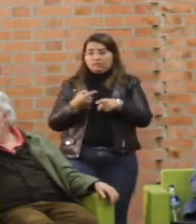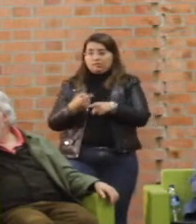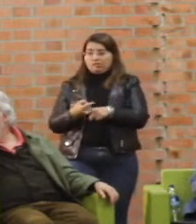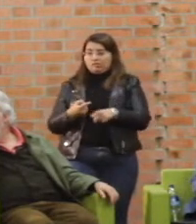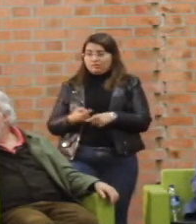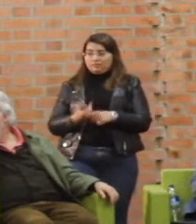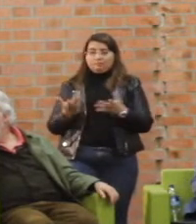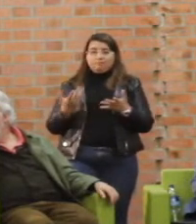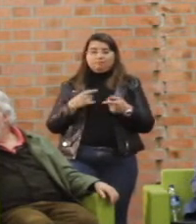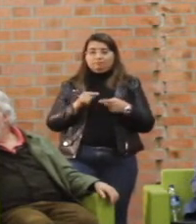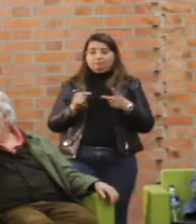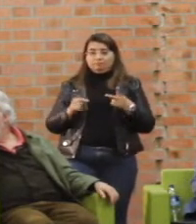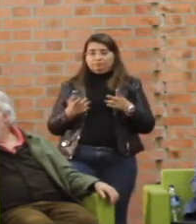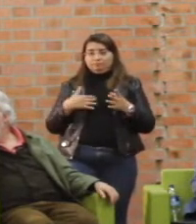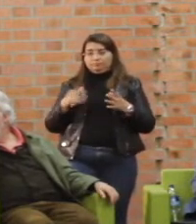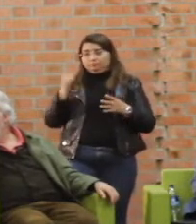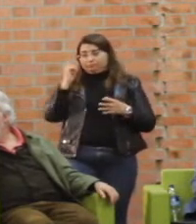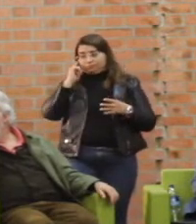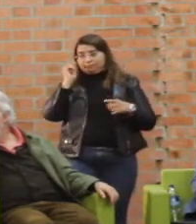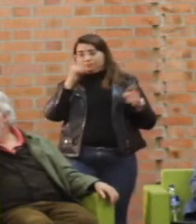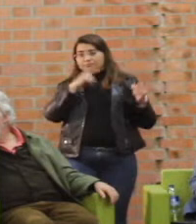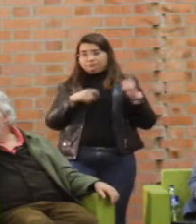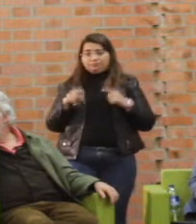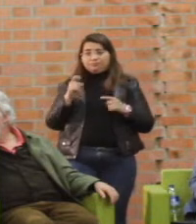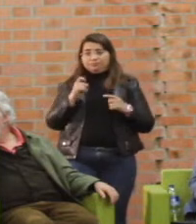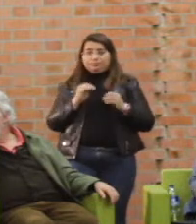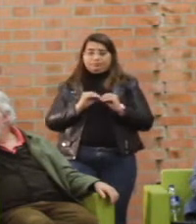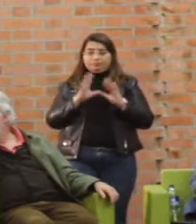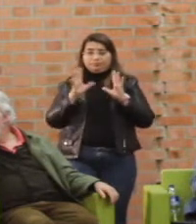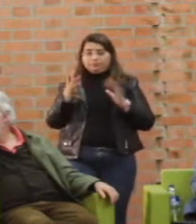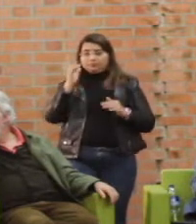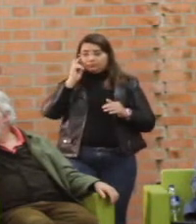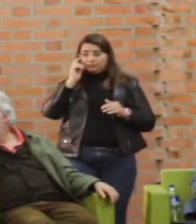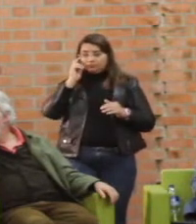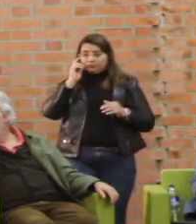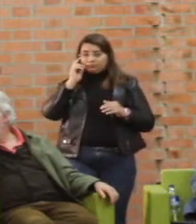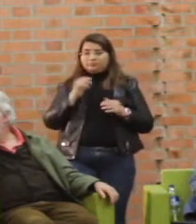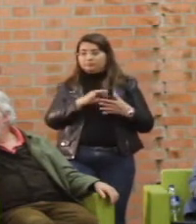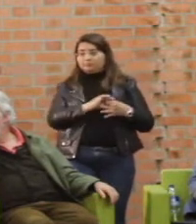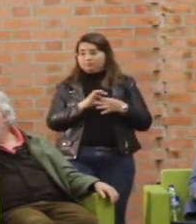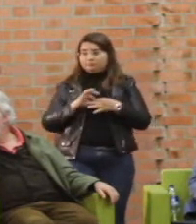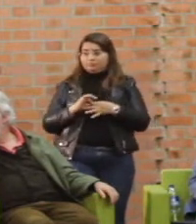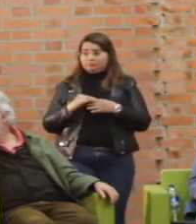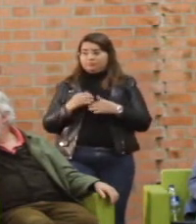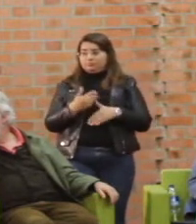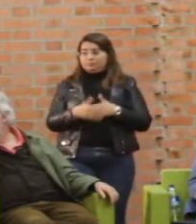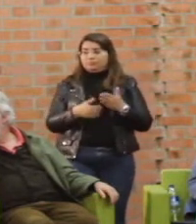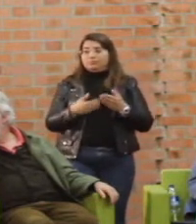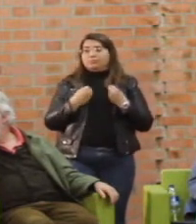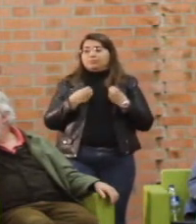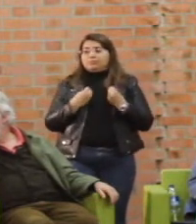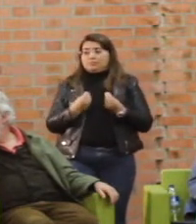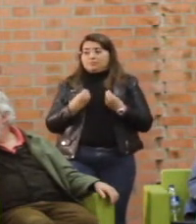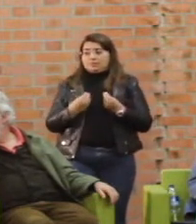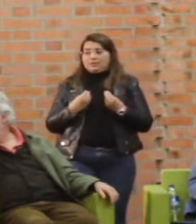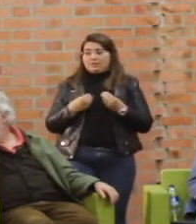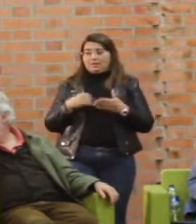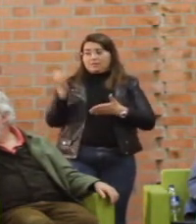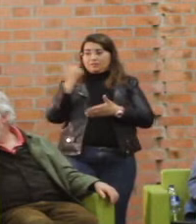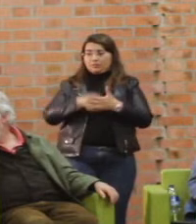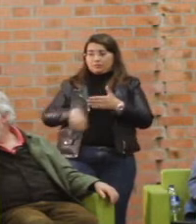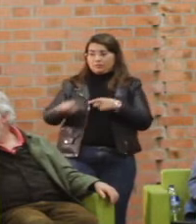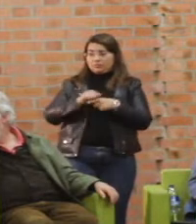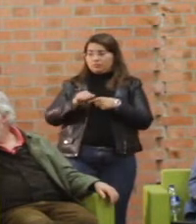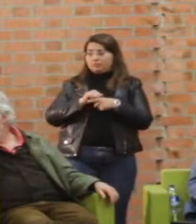esterilización forzada y hay denegación de abortos por supuesto deseados entonces hay un montón de prácticas alrededor del aborto